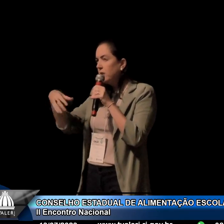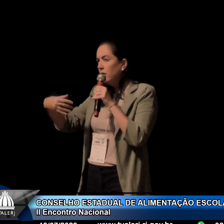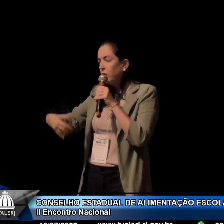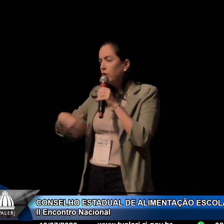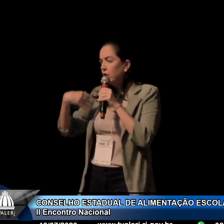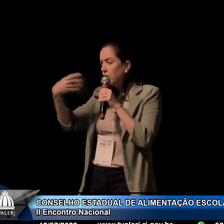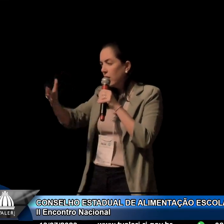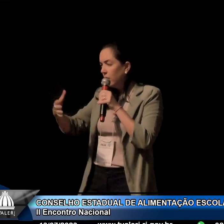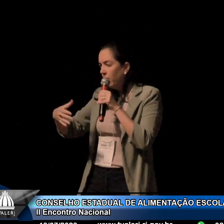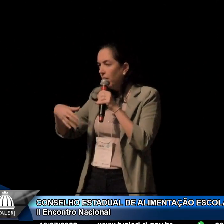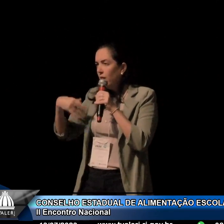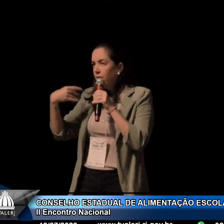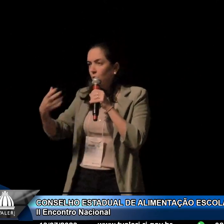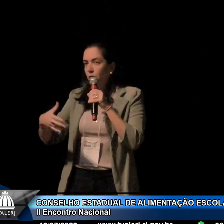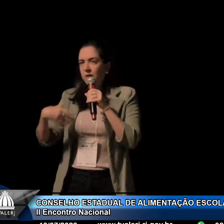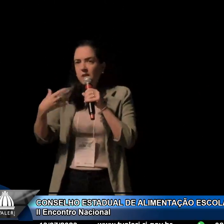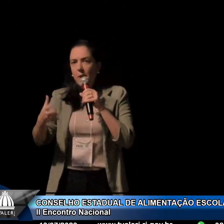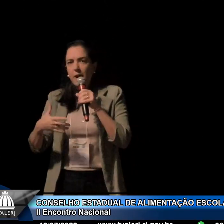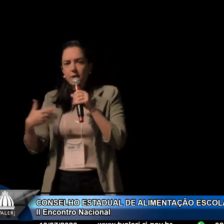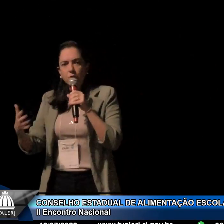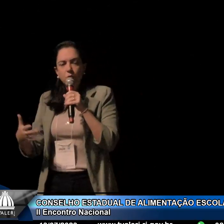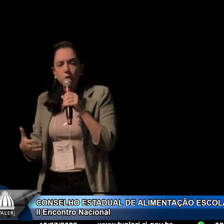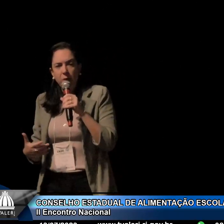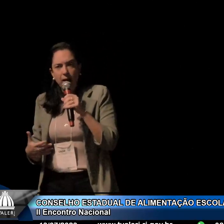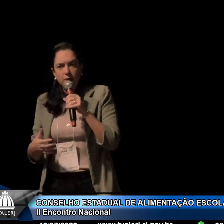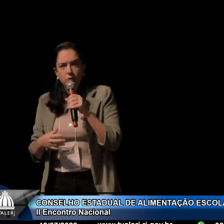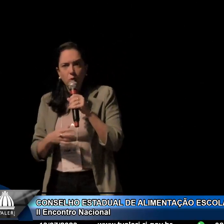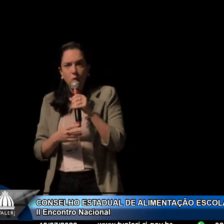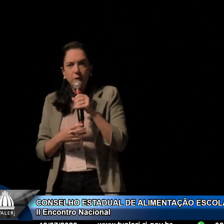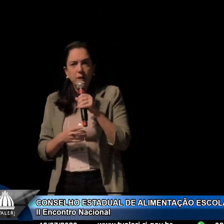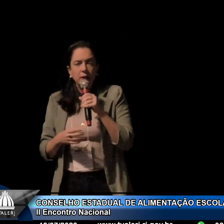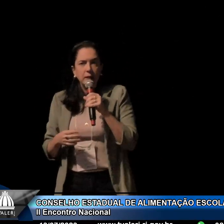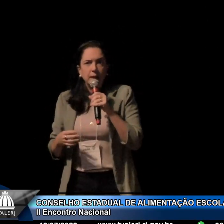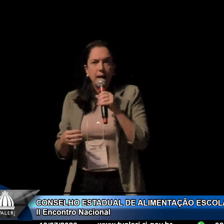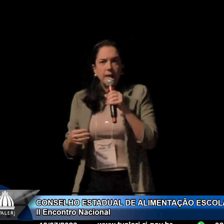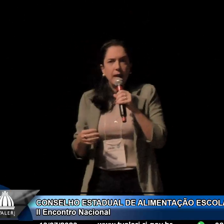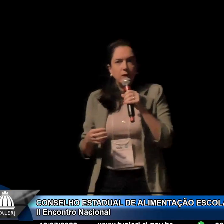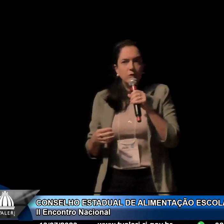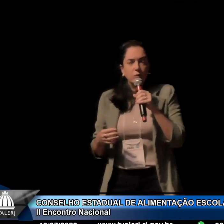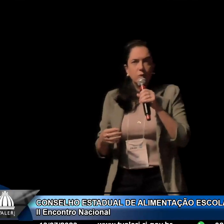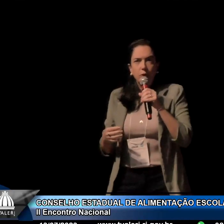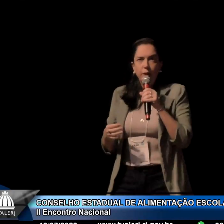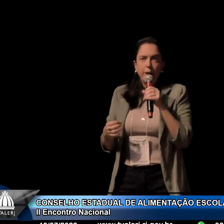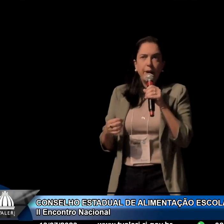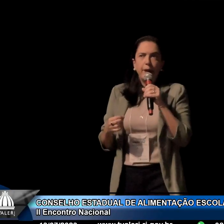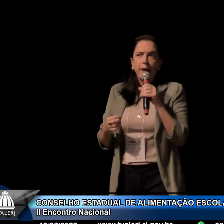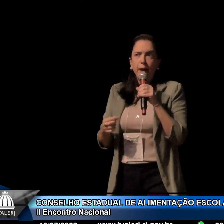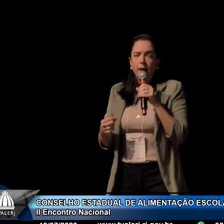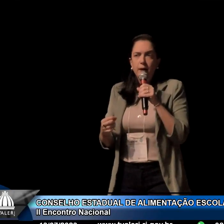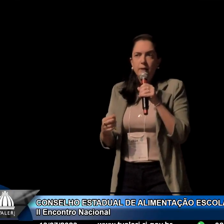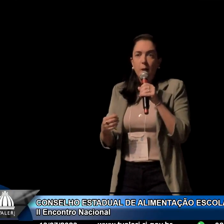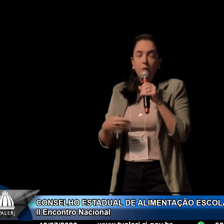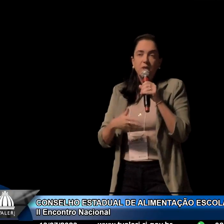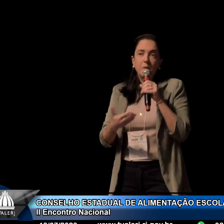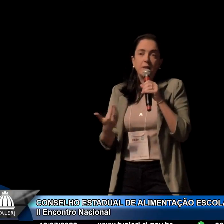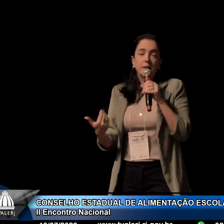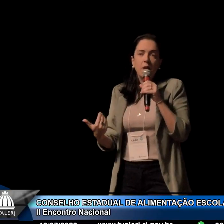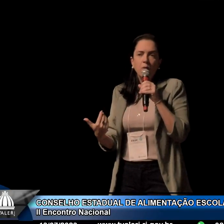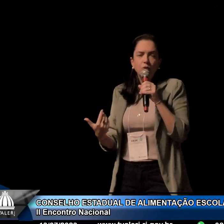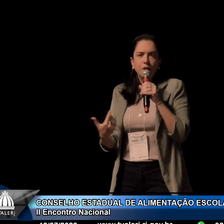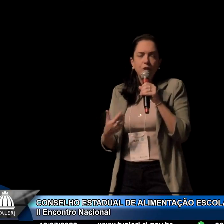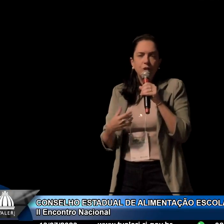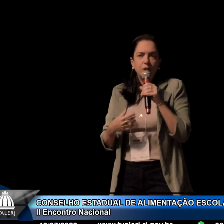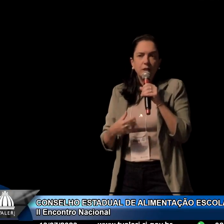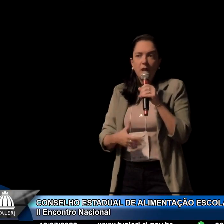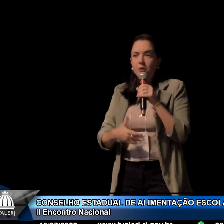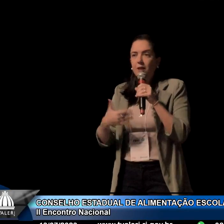só específico acho que a gente tem que conversar mais com os pares sobre é que é isso é aproximação